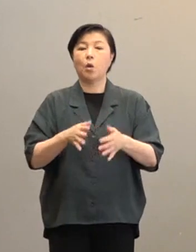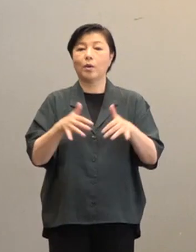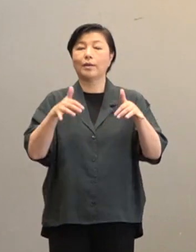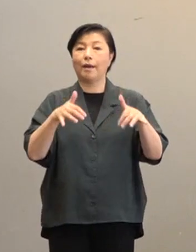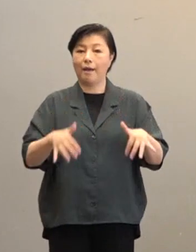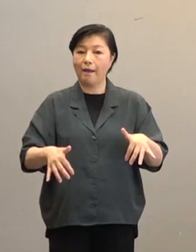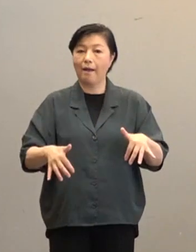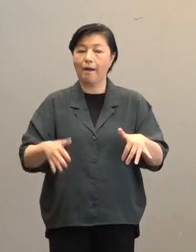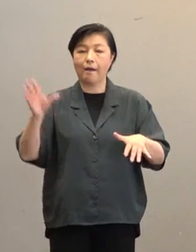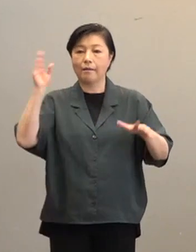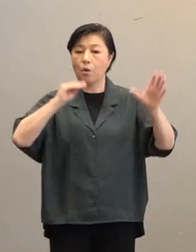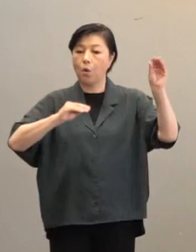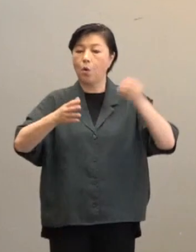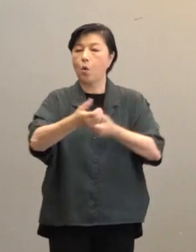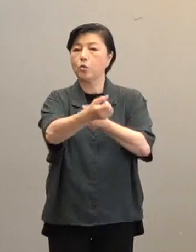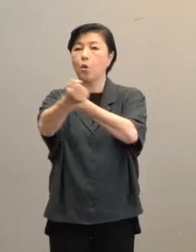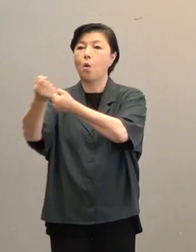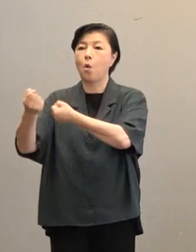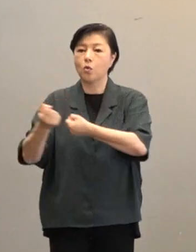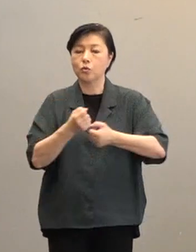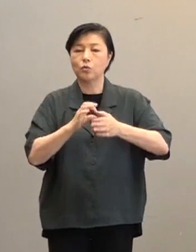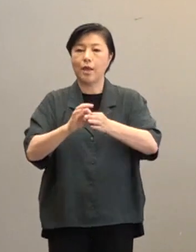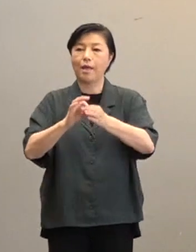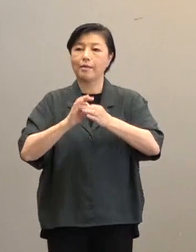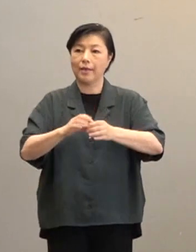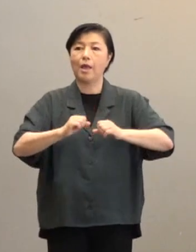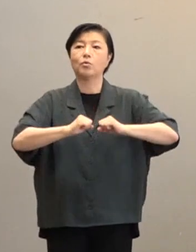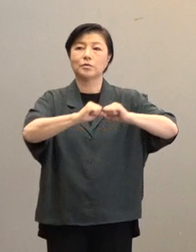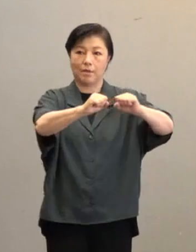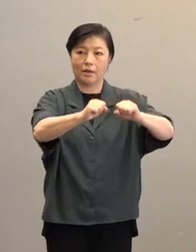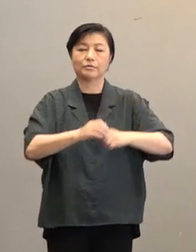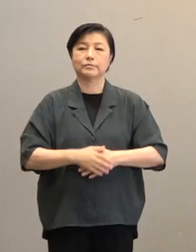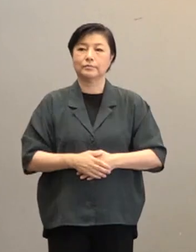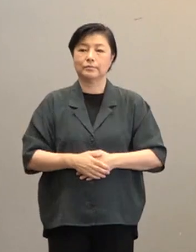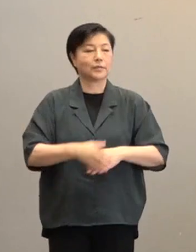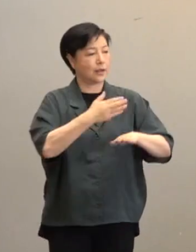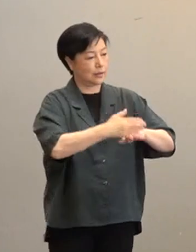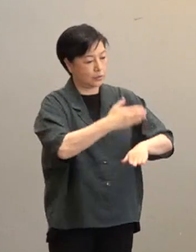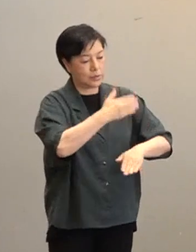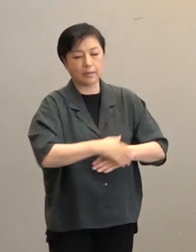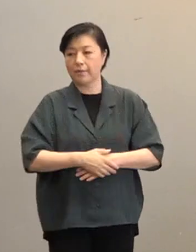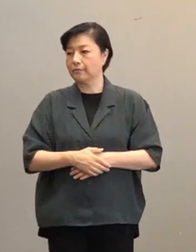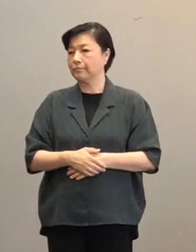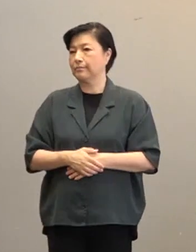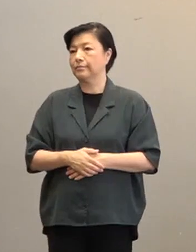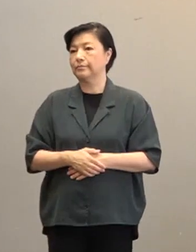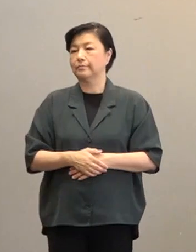ったり連携を深めてまいりたいというふうに考えています。 わかりました。ありがとうございます。